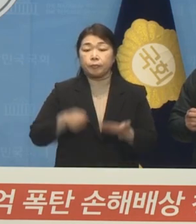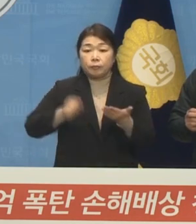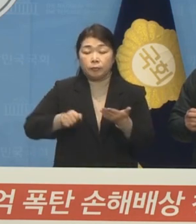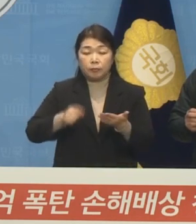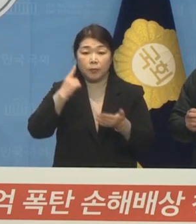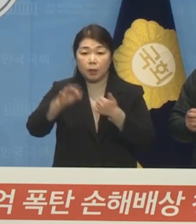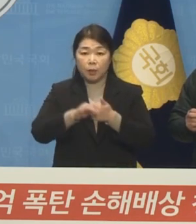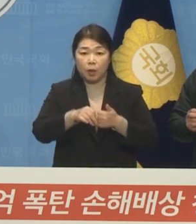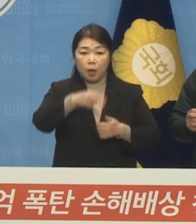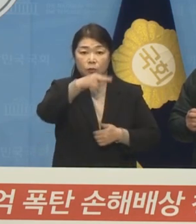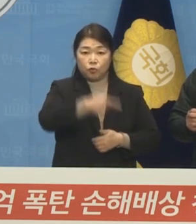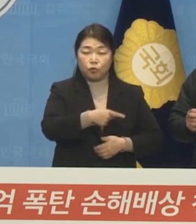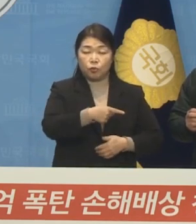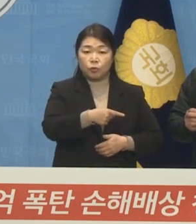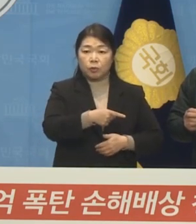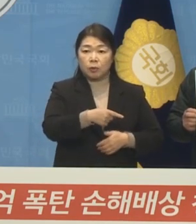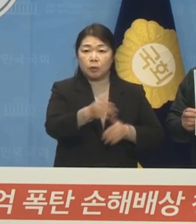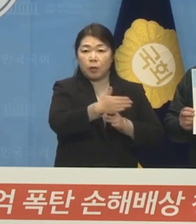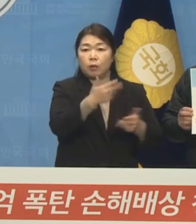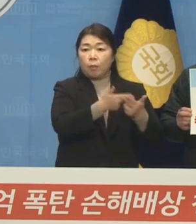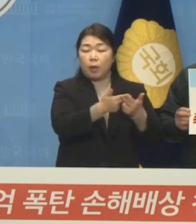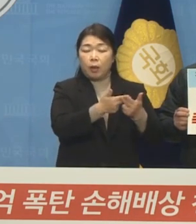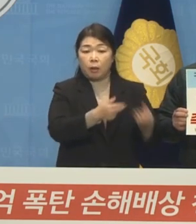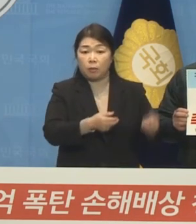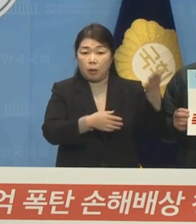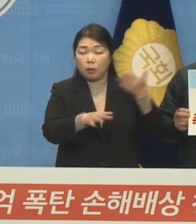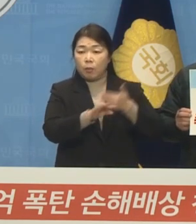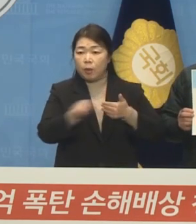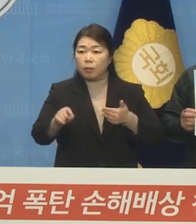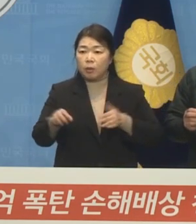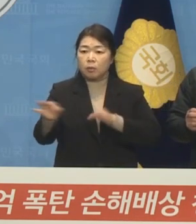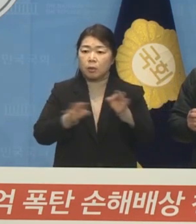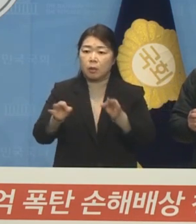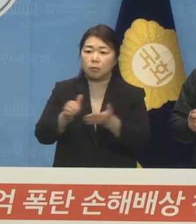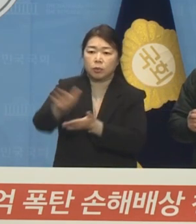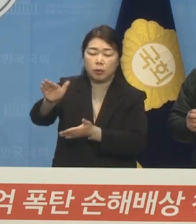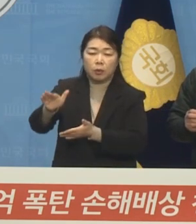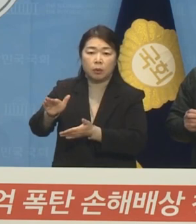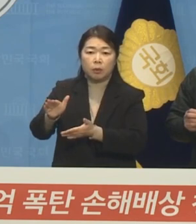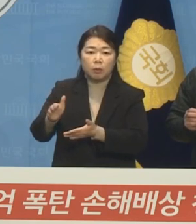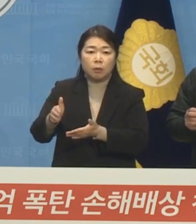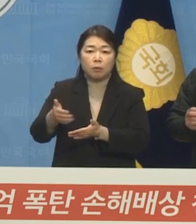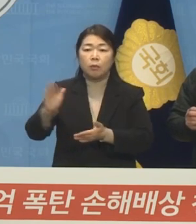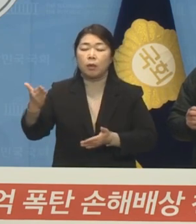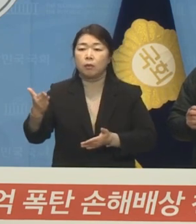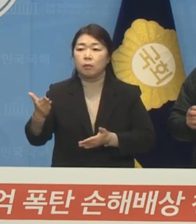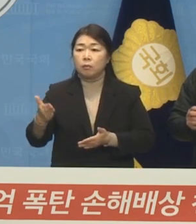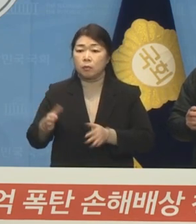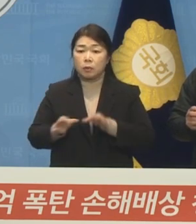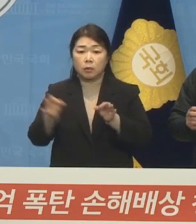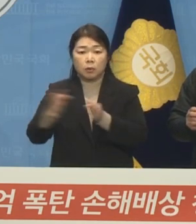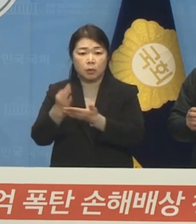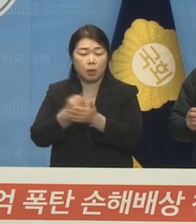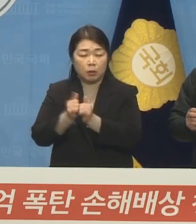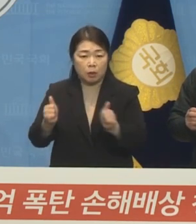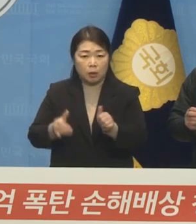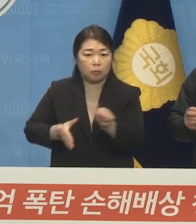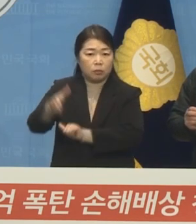수협 측에 손을 들어준다면 생계터에 쫓겨난 상인들에게 사형 선고를 하는 것과